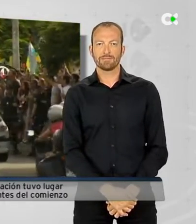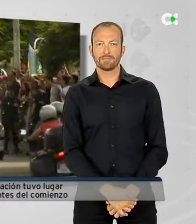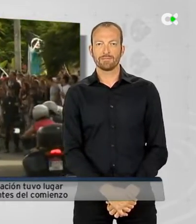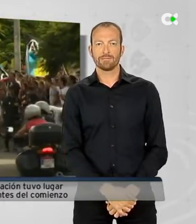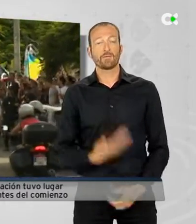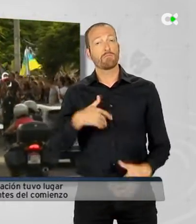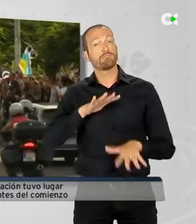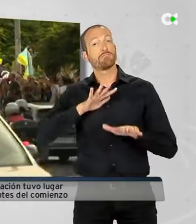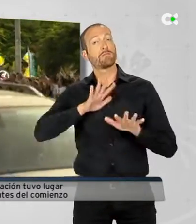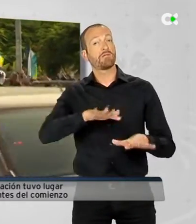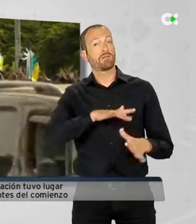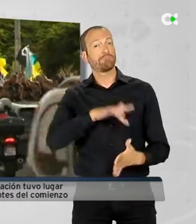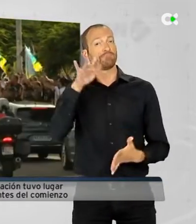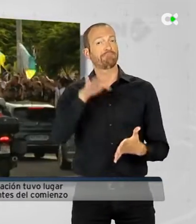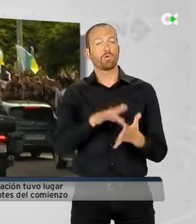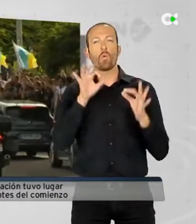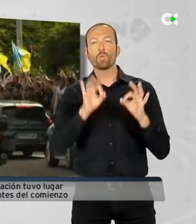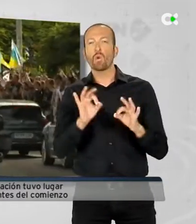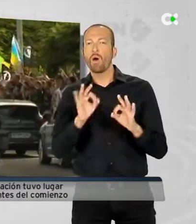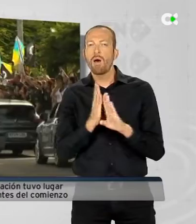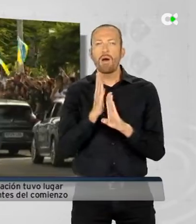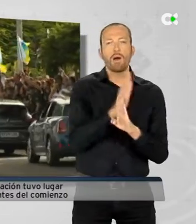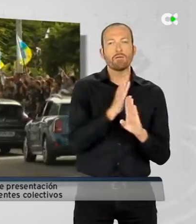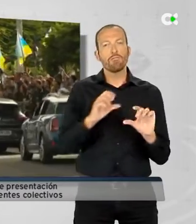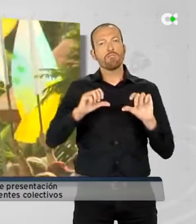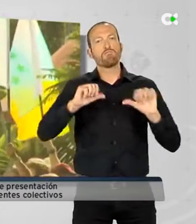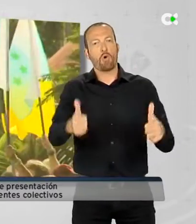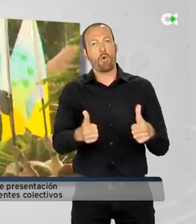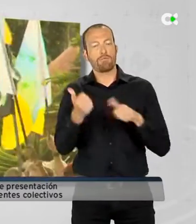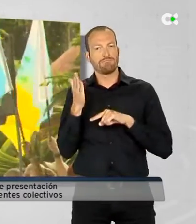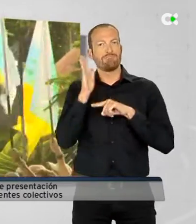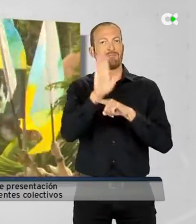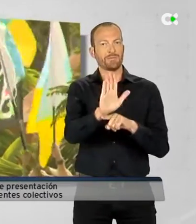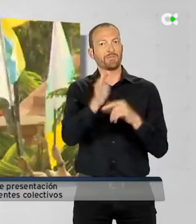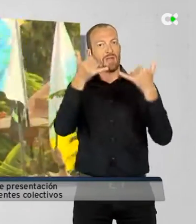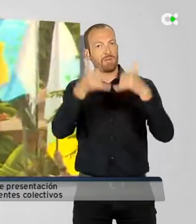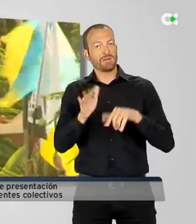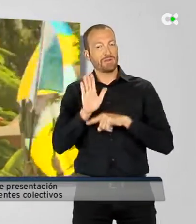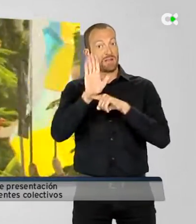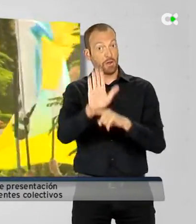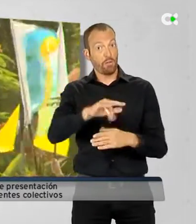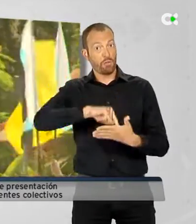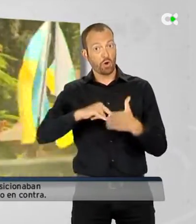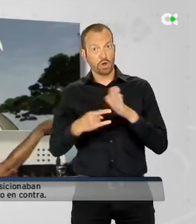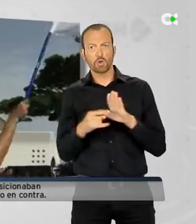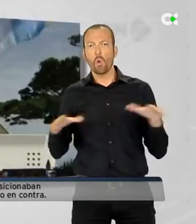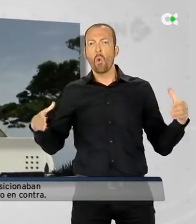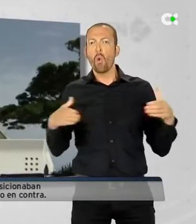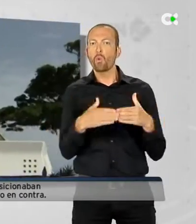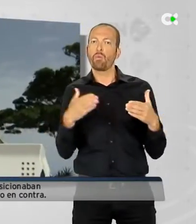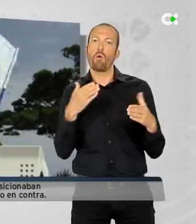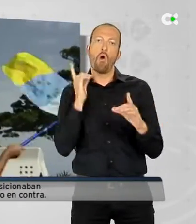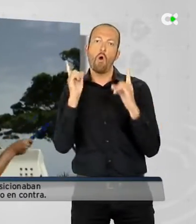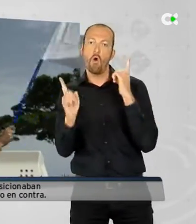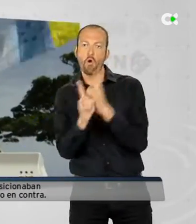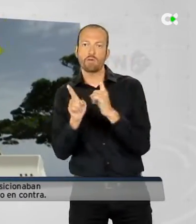La manifestación tuvo lugar momentos antes del comienzo del acto de presentación, donde diferentes colectivos se posicionaban a favor